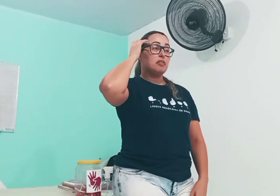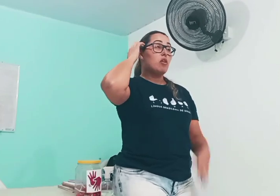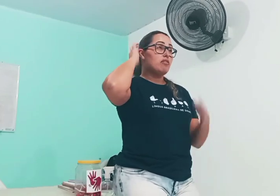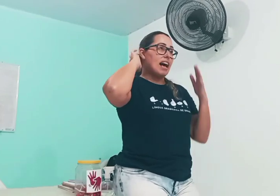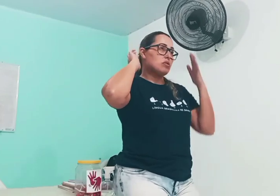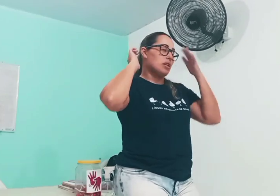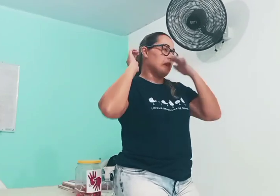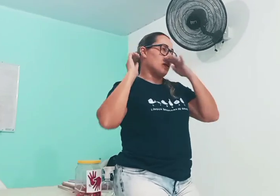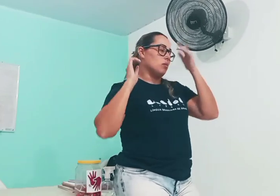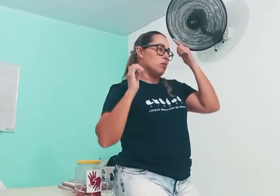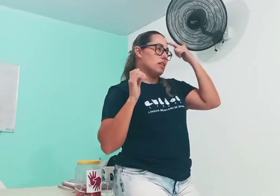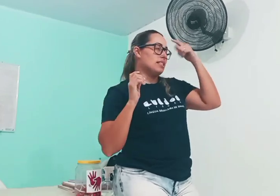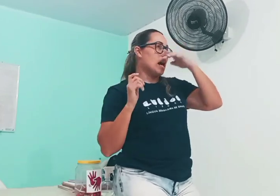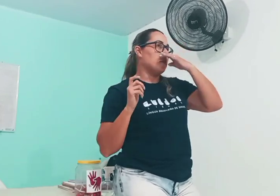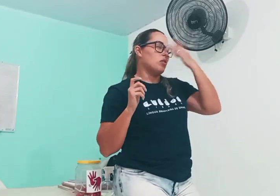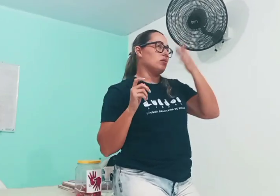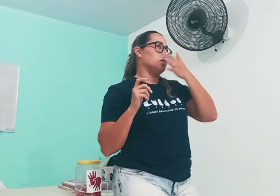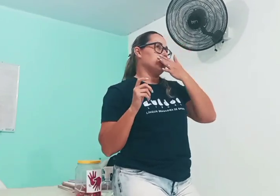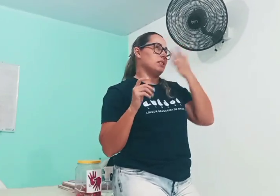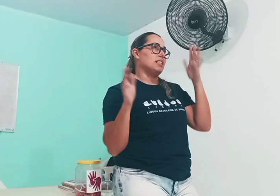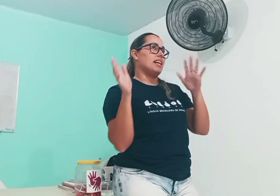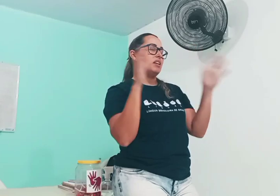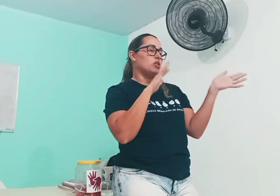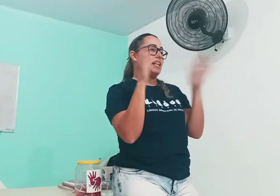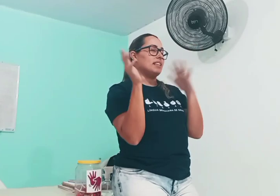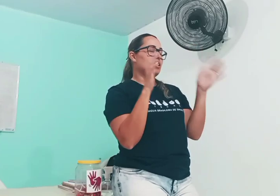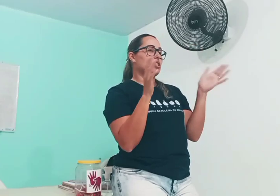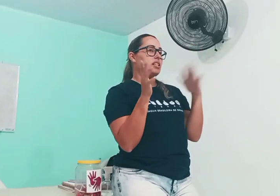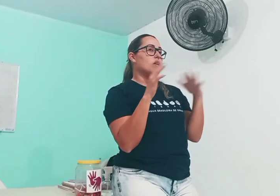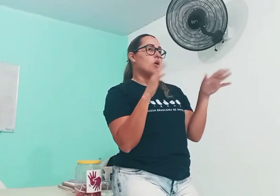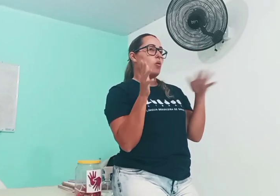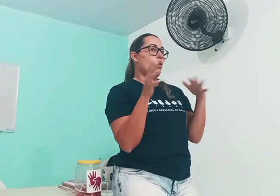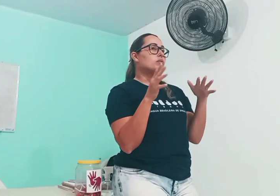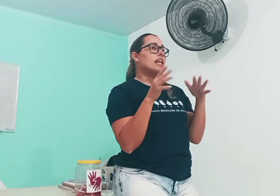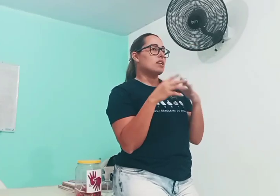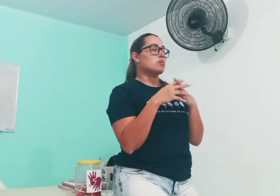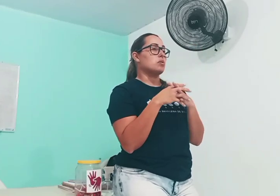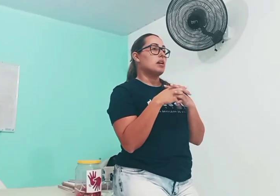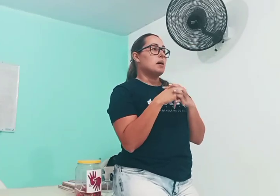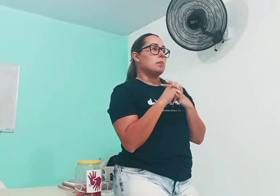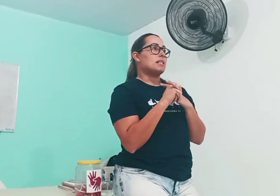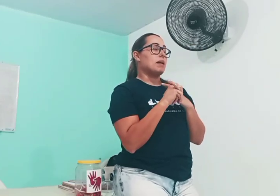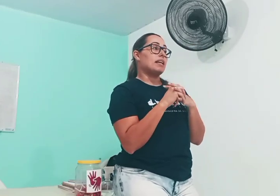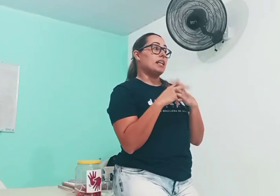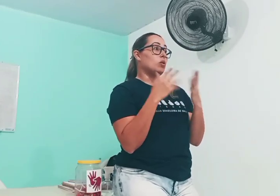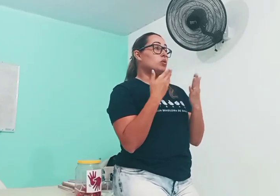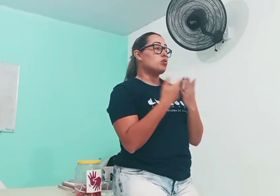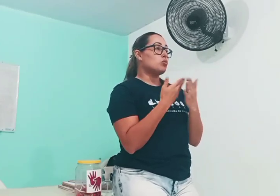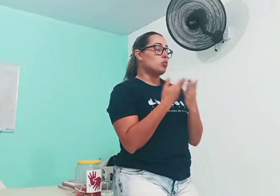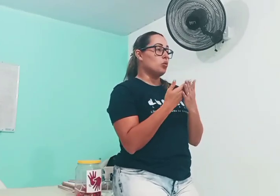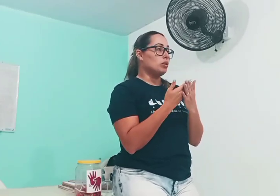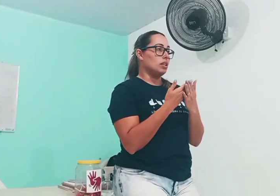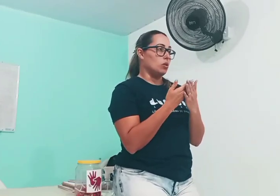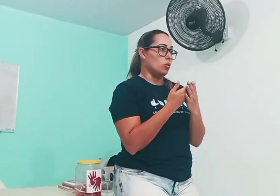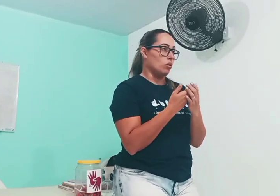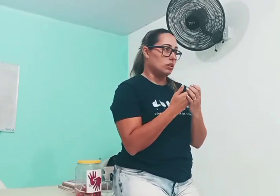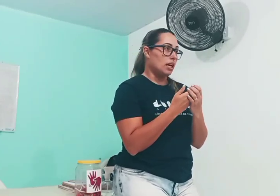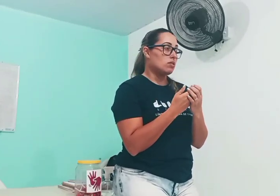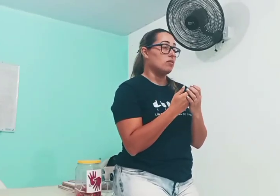Ficou fácil, né, para eu memorizar, porque eu, tipo assim, né, eu já entendi o contexto. Mas para quem não estuda o contexto, fica